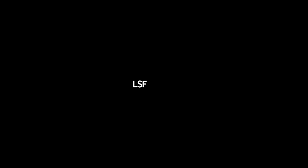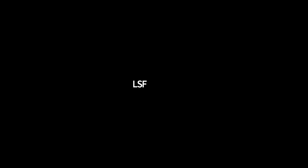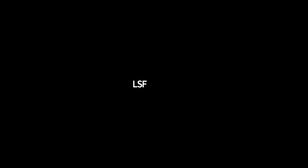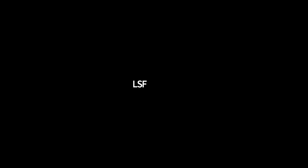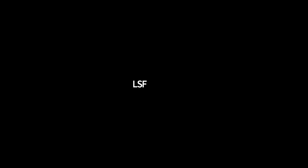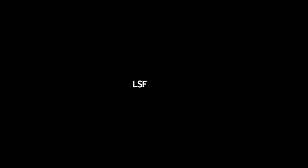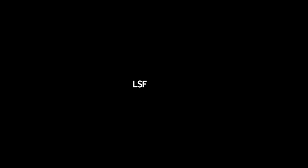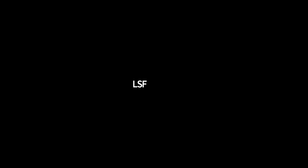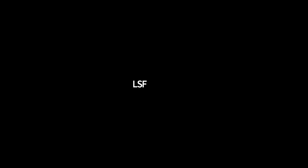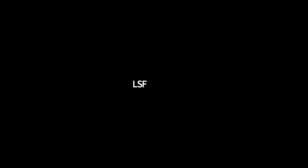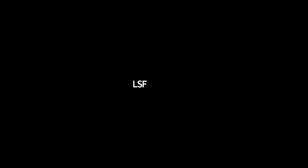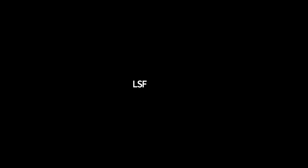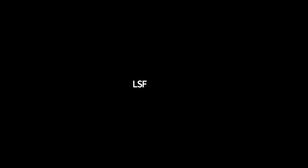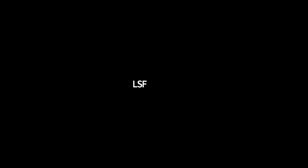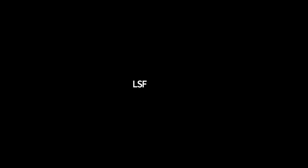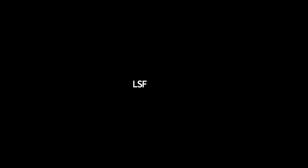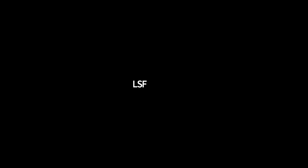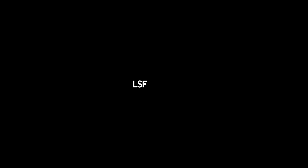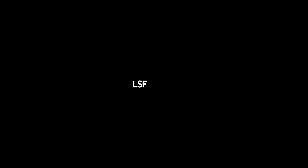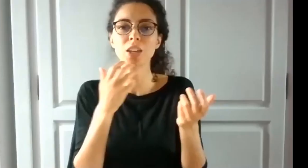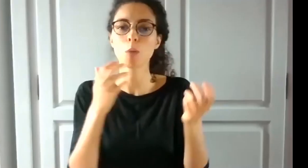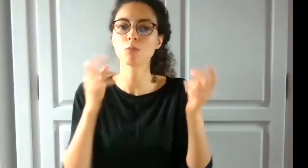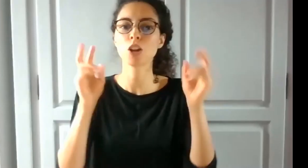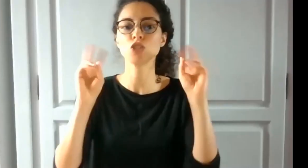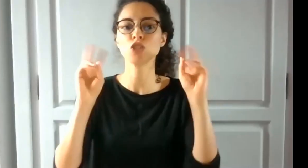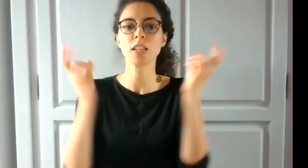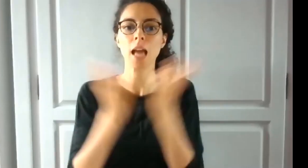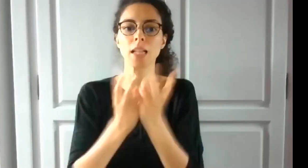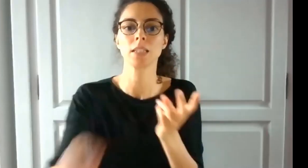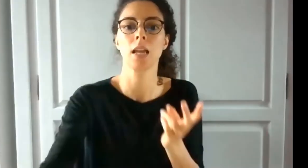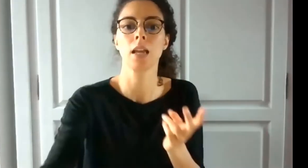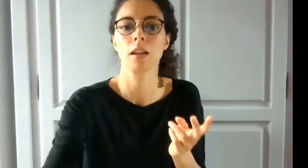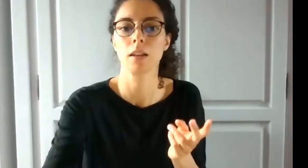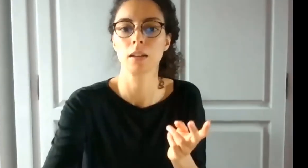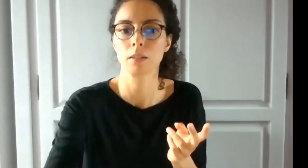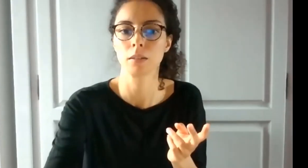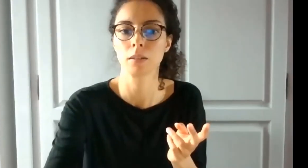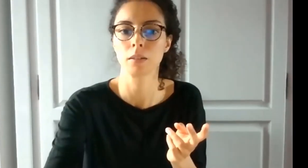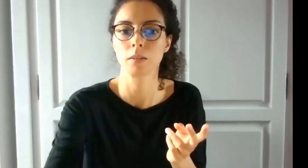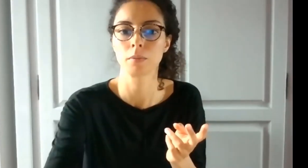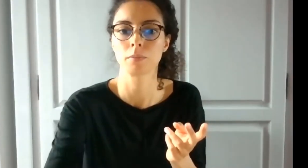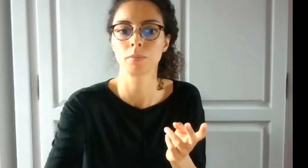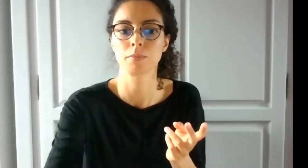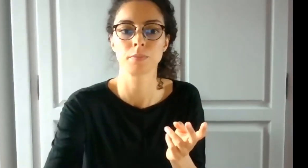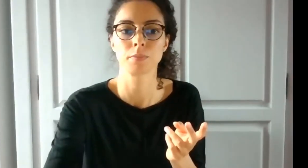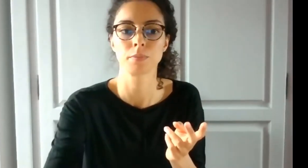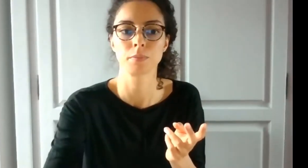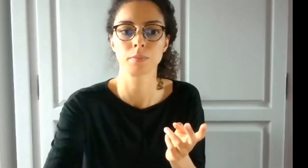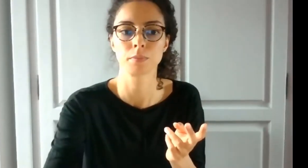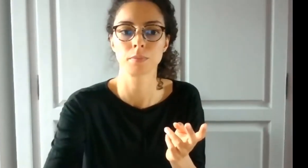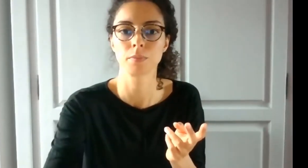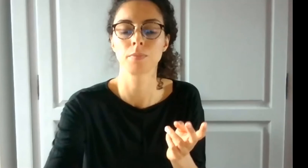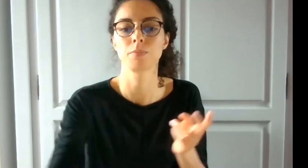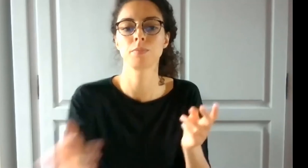cette tentation de généraliser un peu le propos lorsqu'on parle de handicap, tellement les situations rencontrées